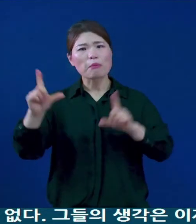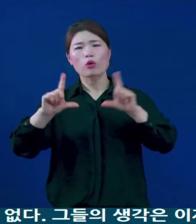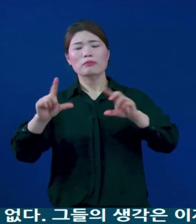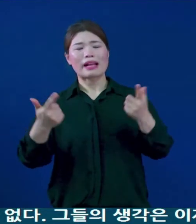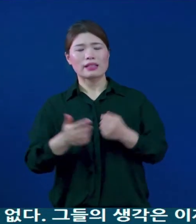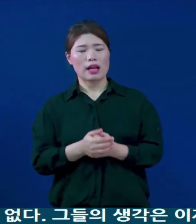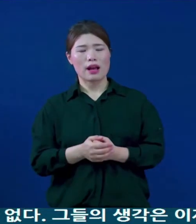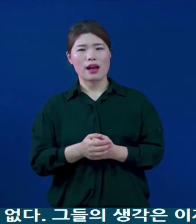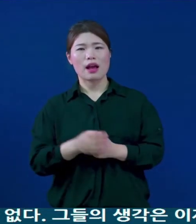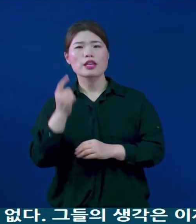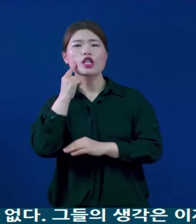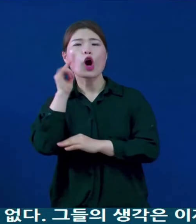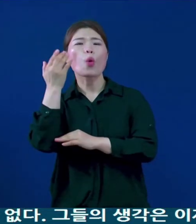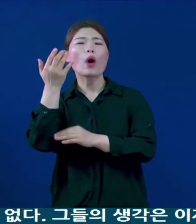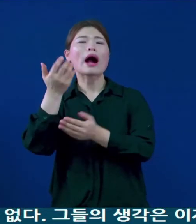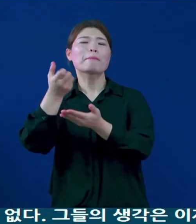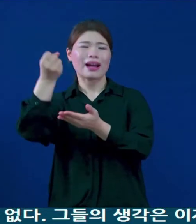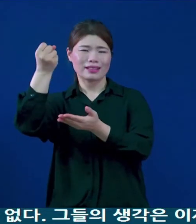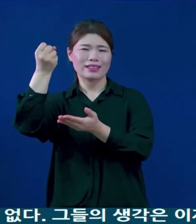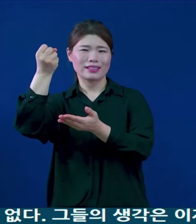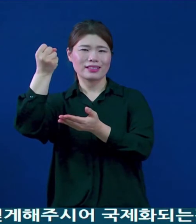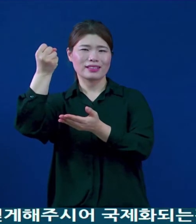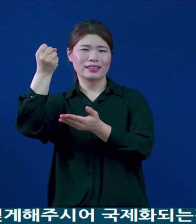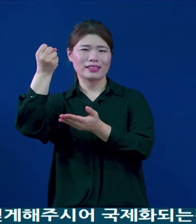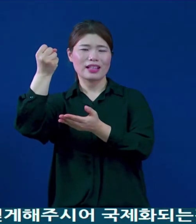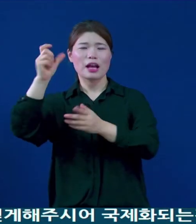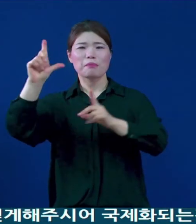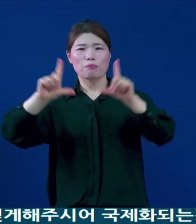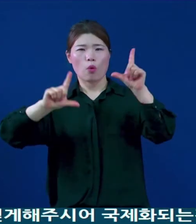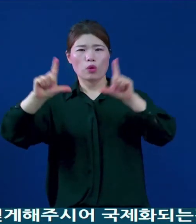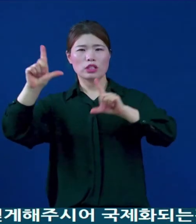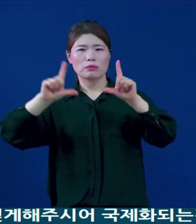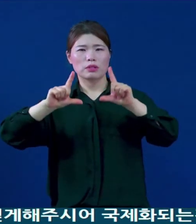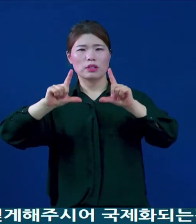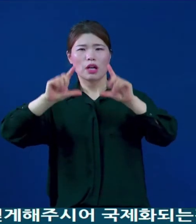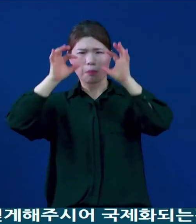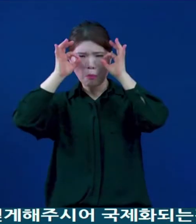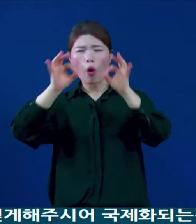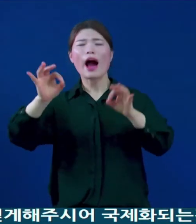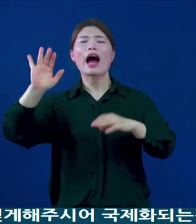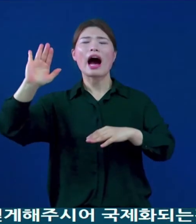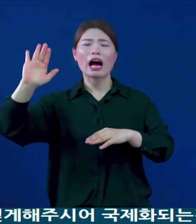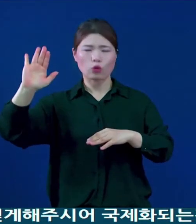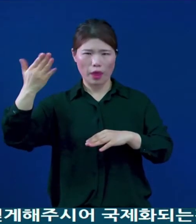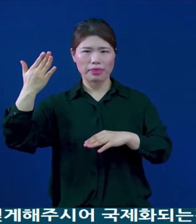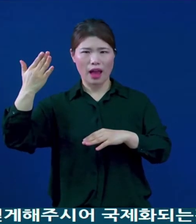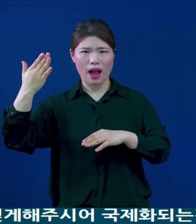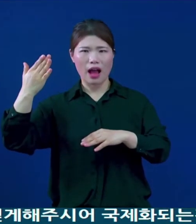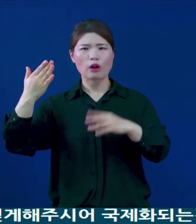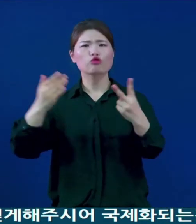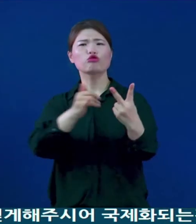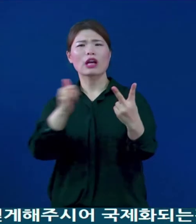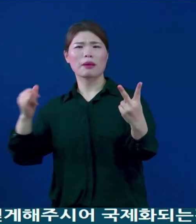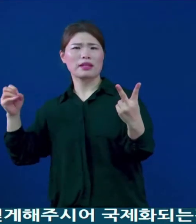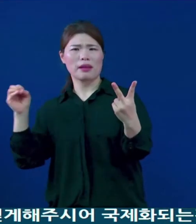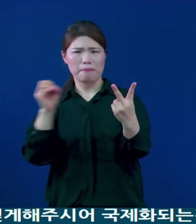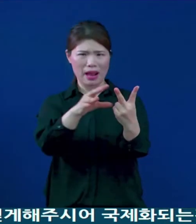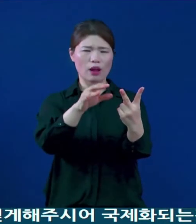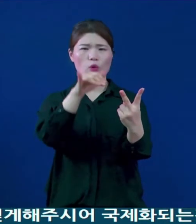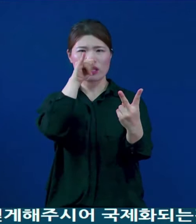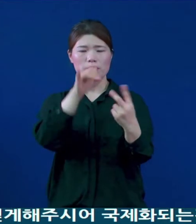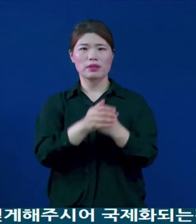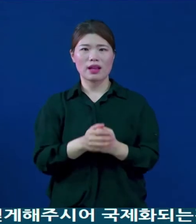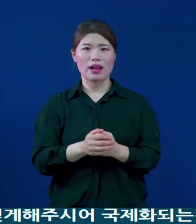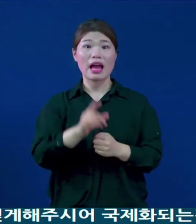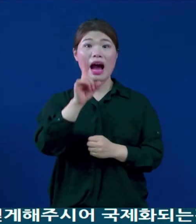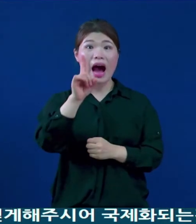영광 받으신 모습을 봐야 제대로 된 신앙을 갖는 것이다. 예수님이 이렇게 말씀하시는 후에 한